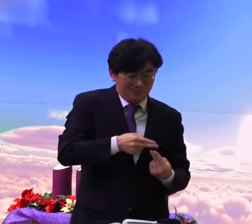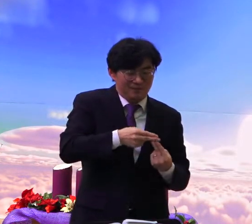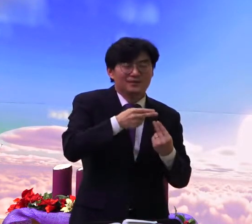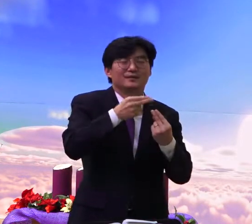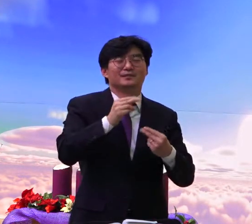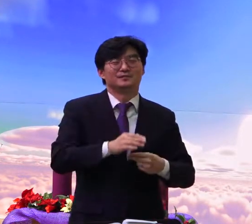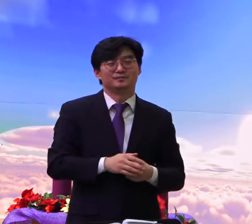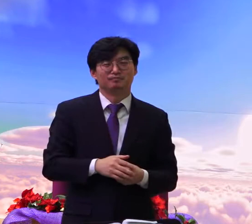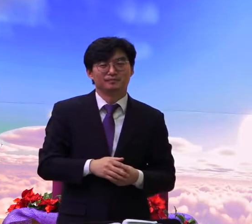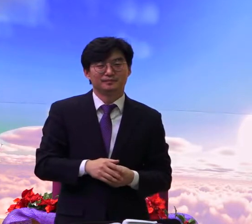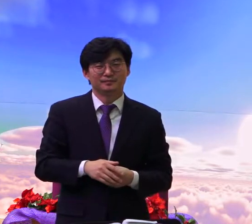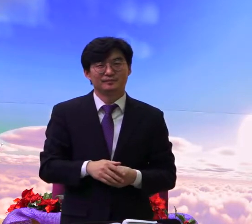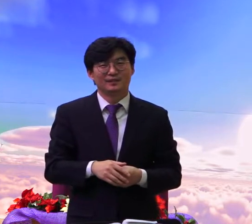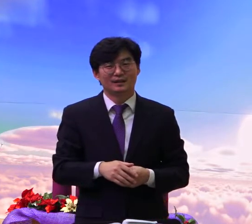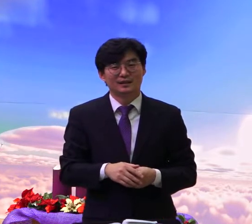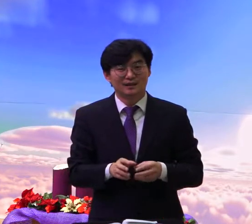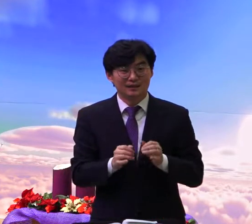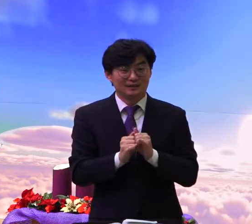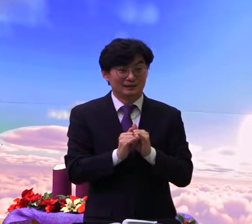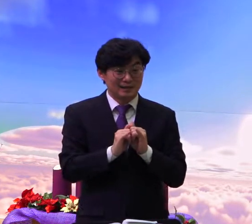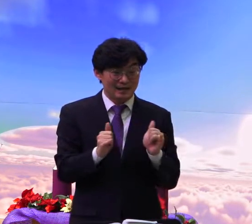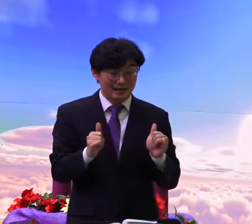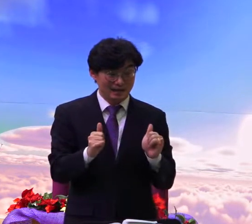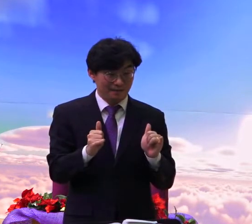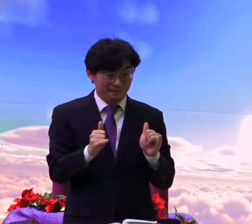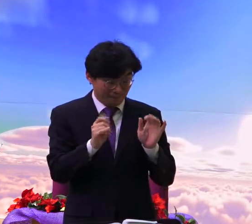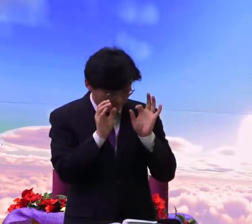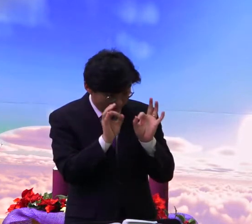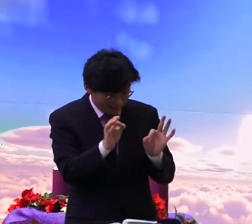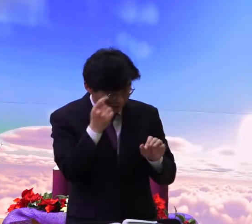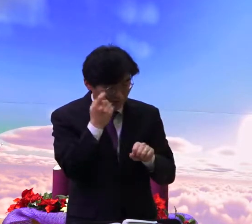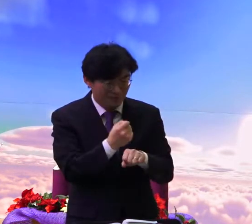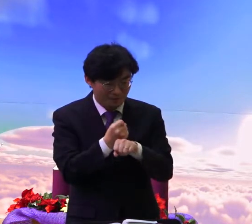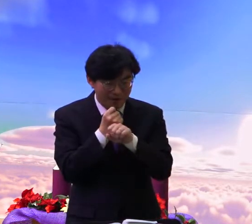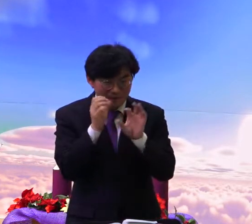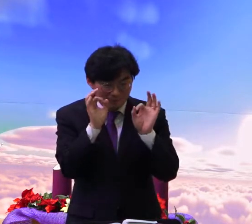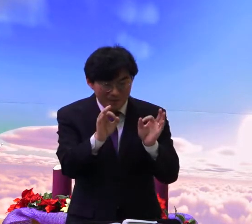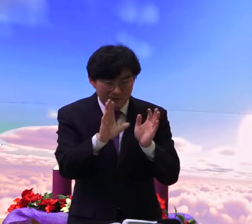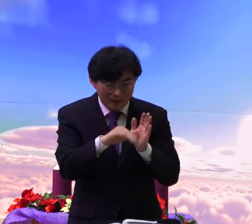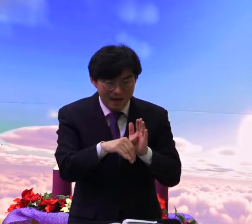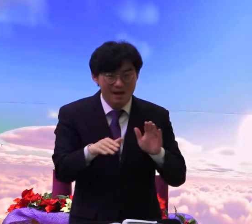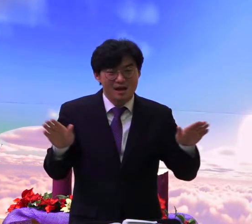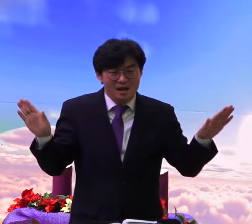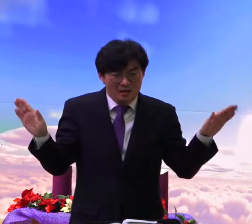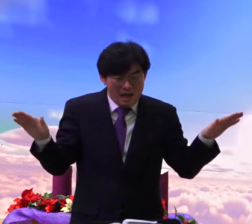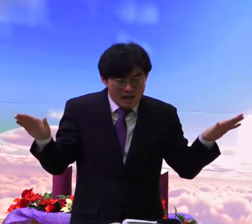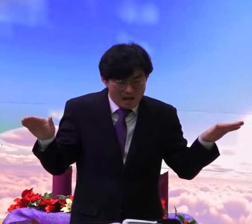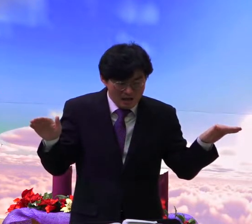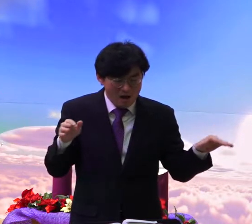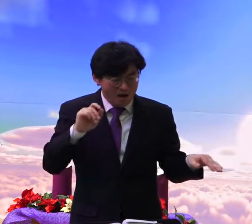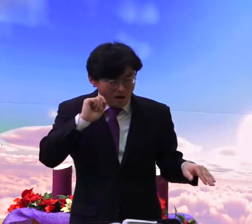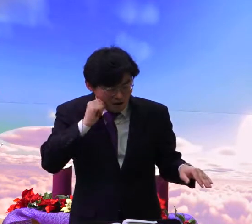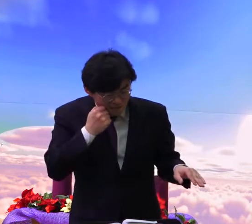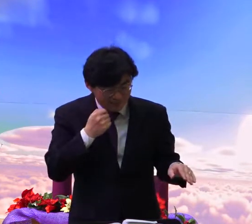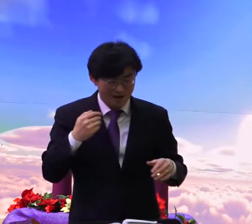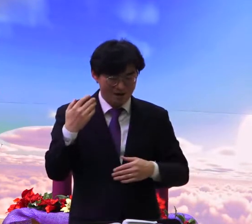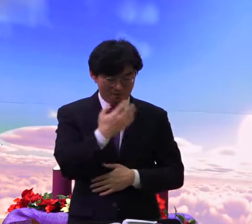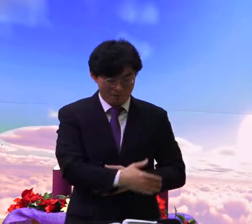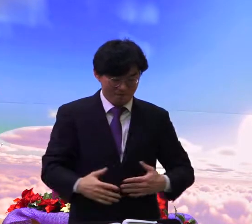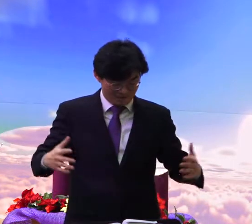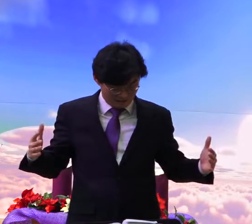모읍니다. 사람이 눈에 볼 때, 학자들이 연구할 때에도 나는 것조차 기적과 같이